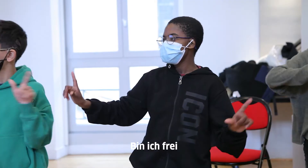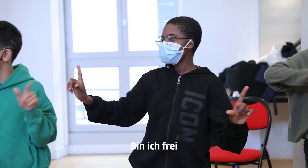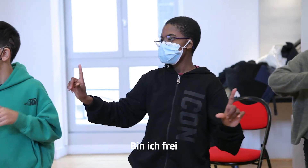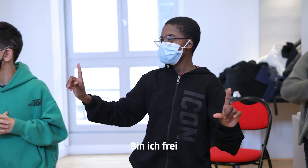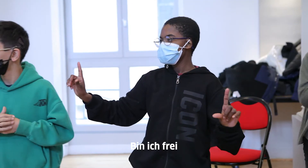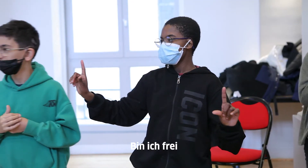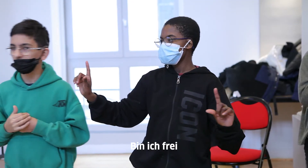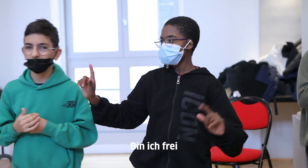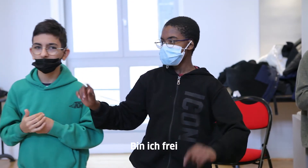Je serai libre.